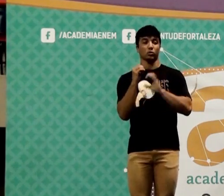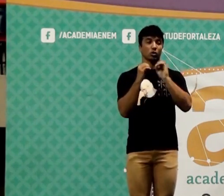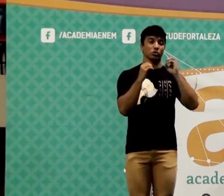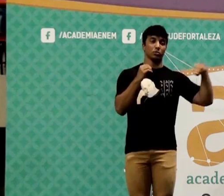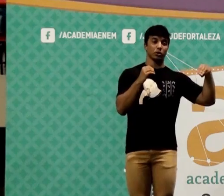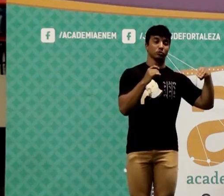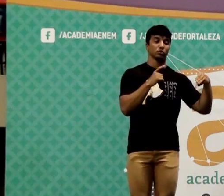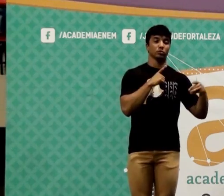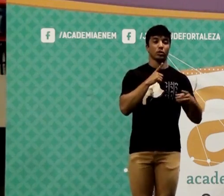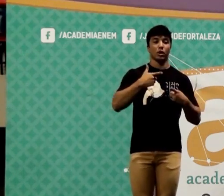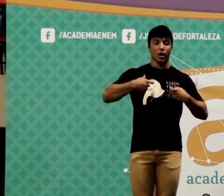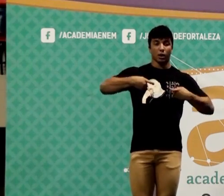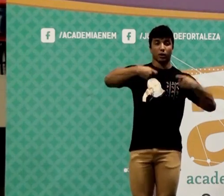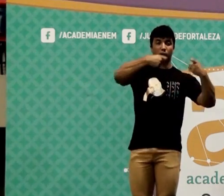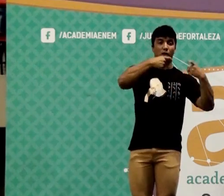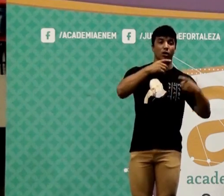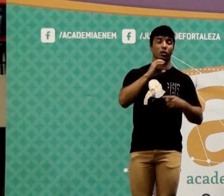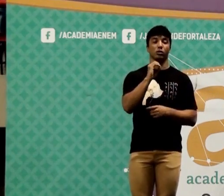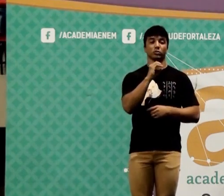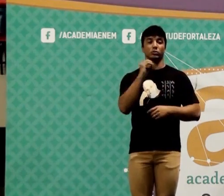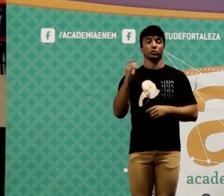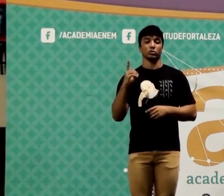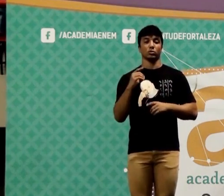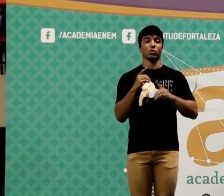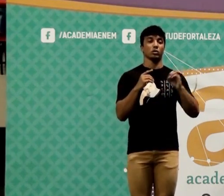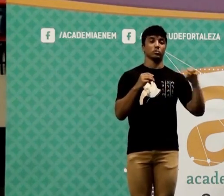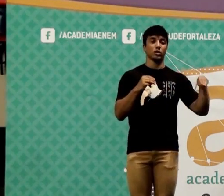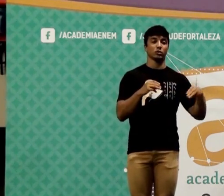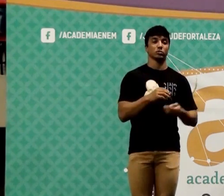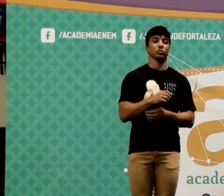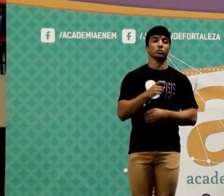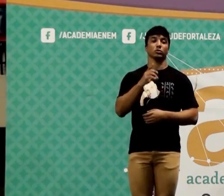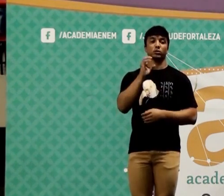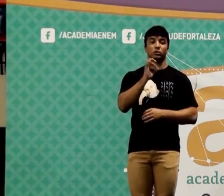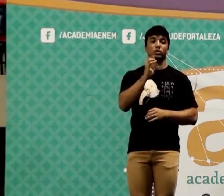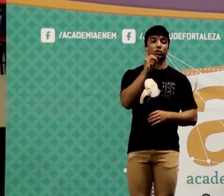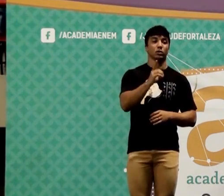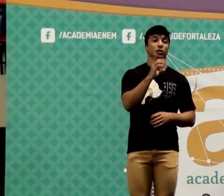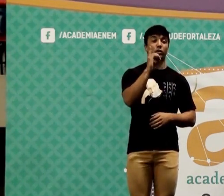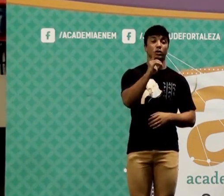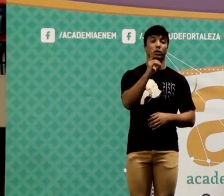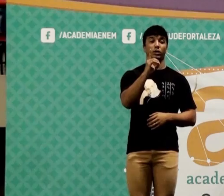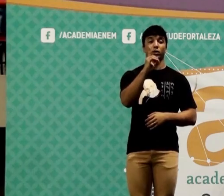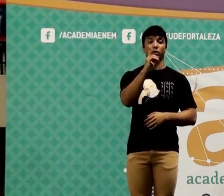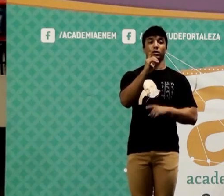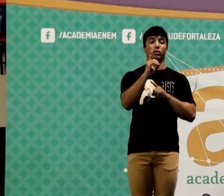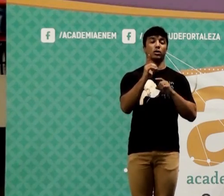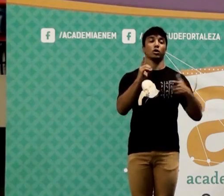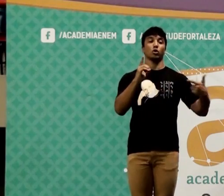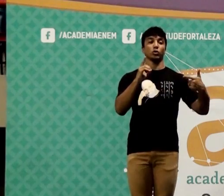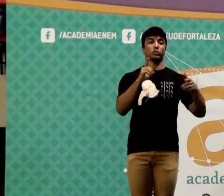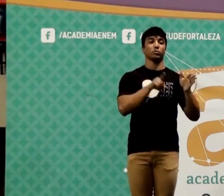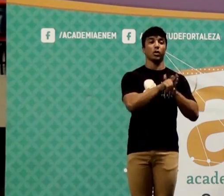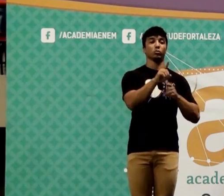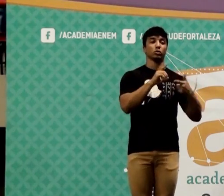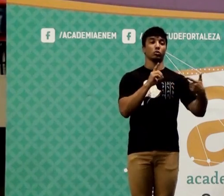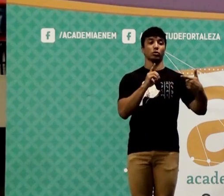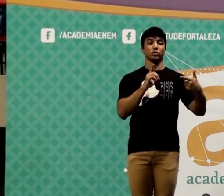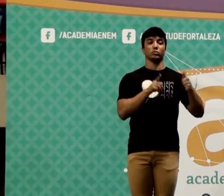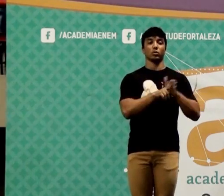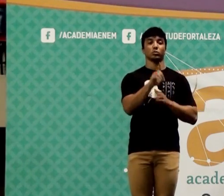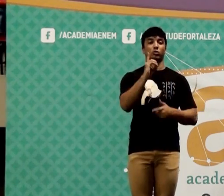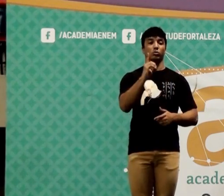religião. Foram expedições realizadas na Idade Média, que embora não realizasse o objetivo de libertar,